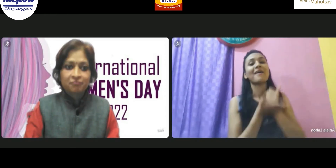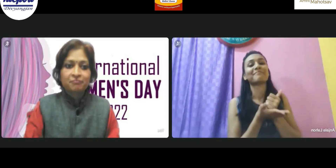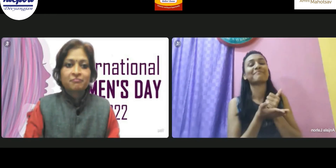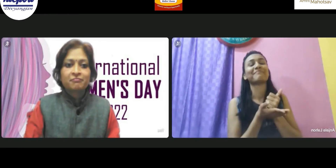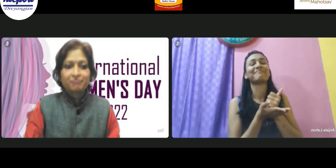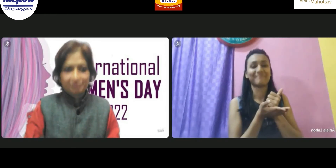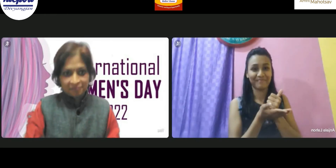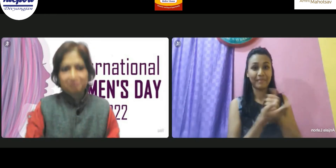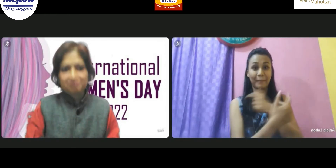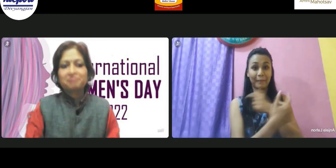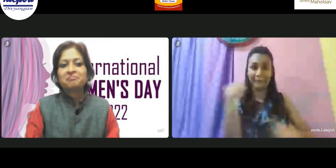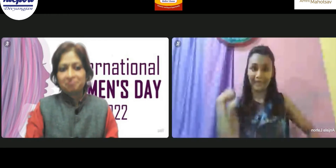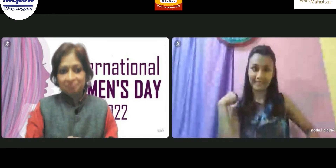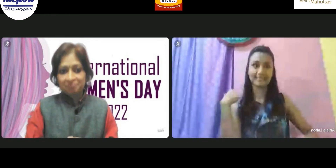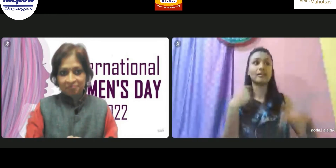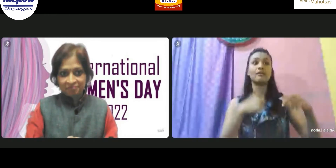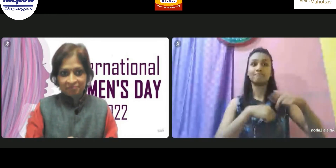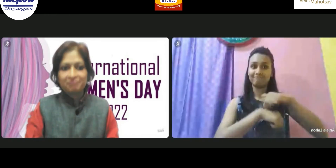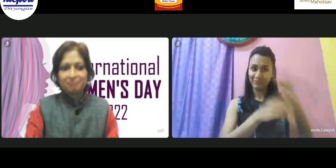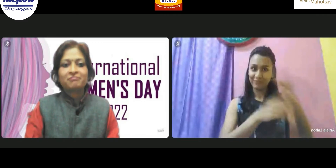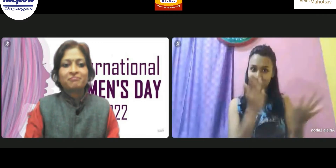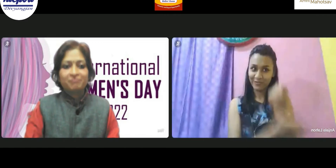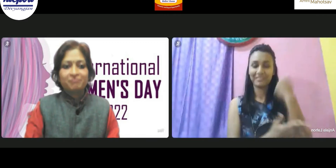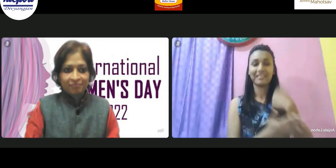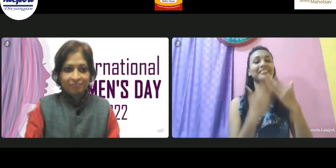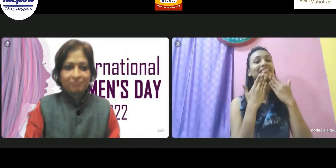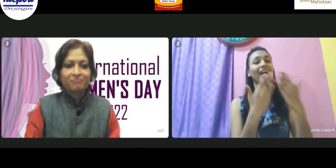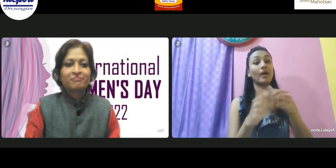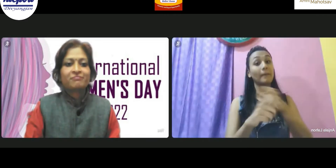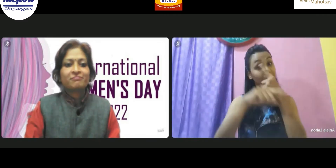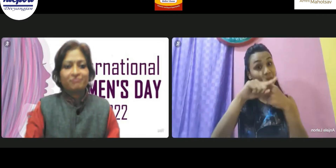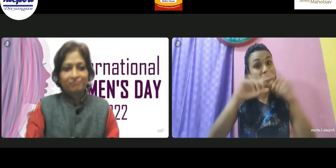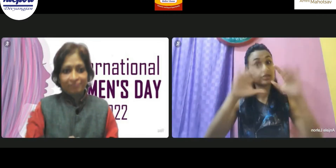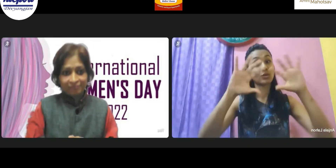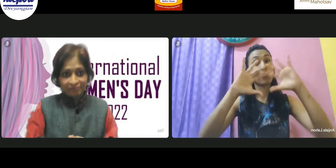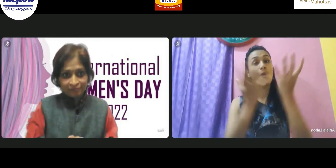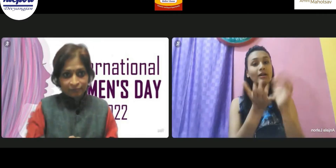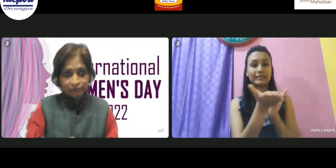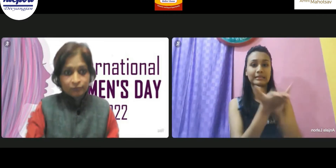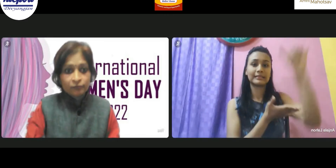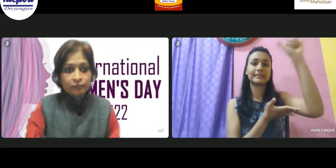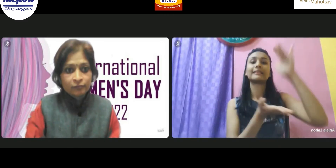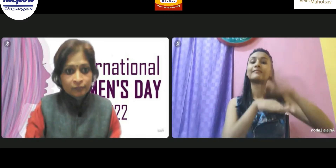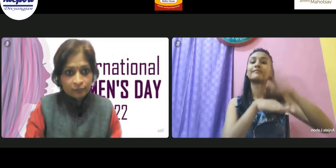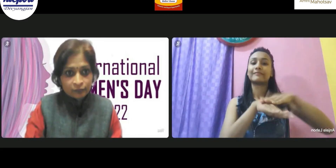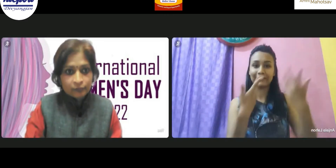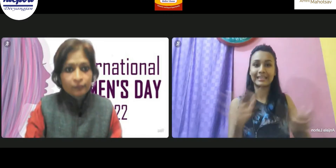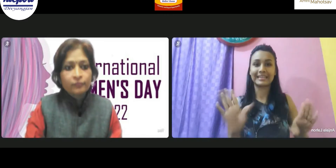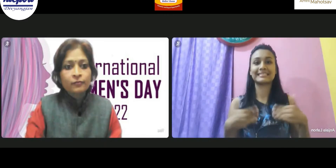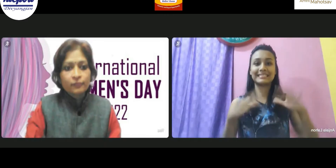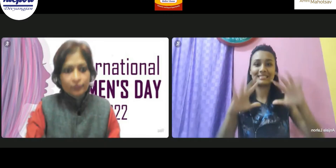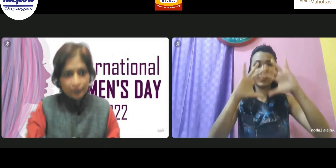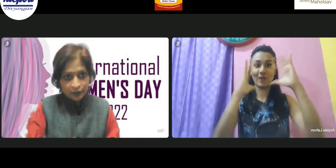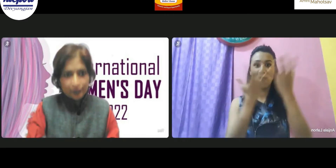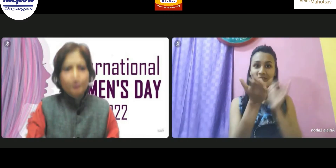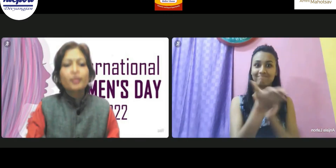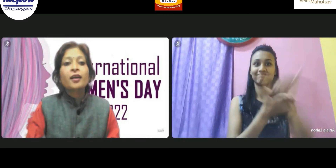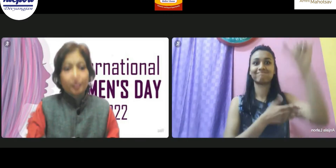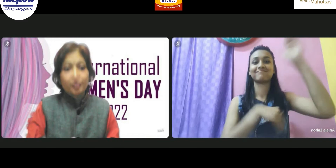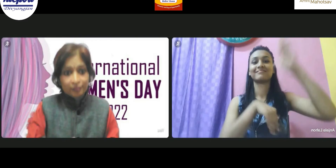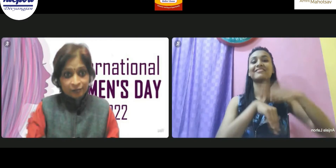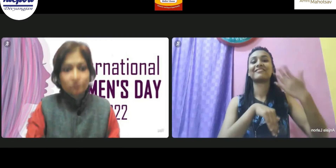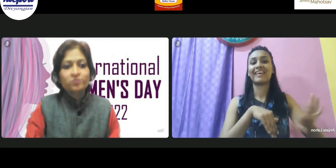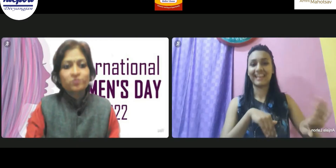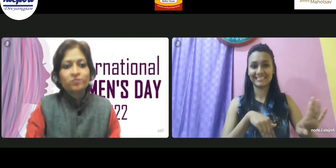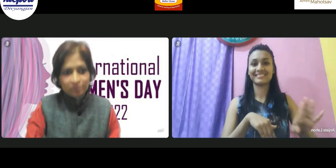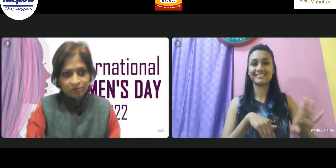अचीव नहीं कर पाती। उन्होंने हमारी बहुत मदद की। उनका बहुत बहुत धन्यवाद। उसके बाद मैं अंतर्राष्ट्रीय स्तर